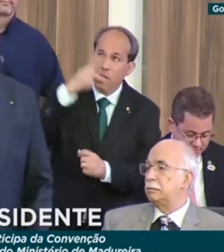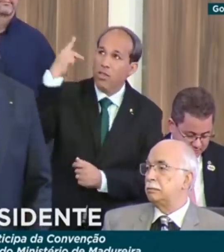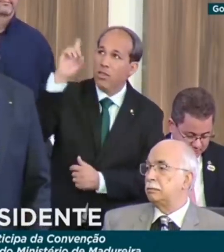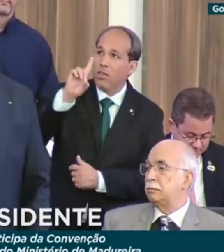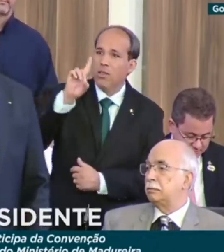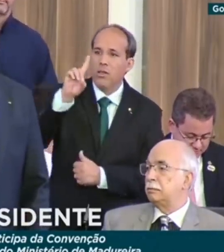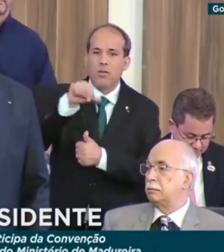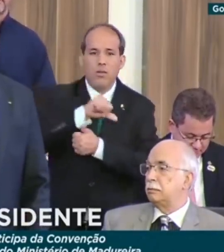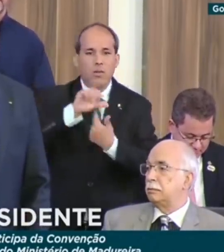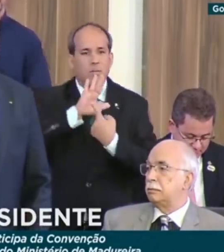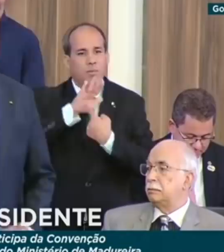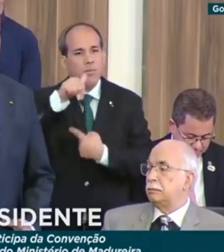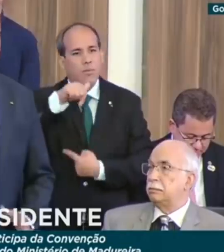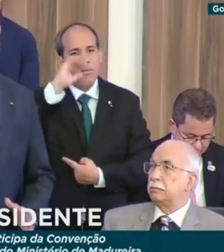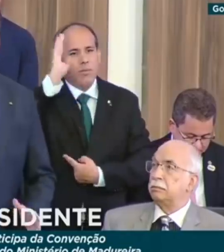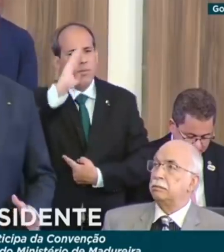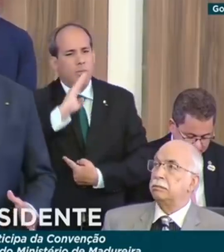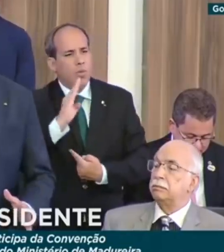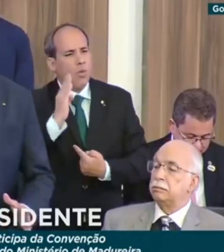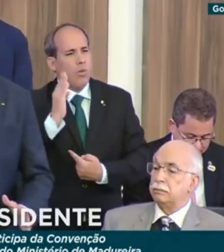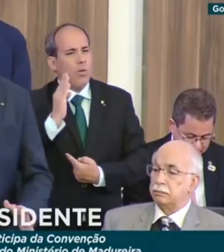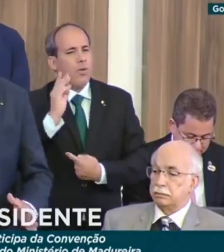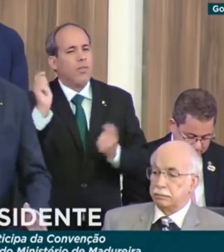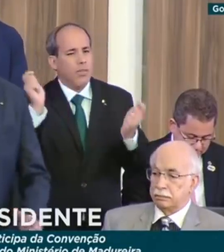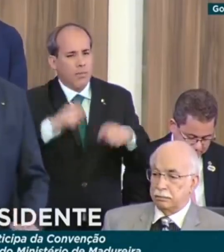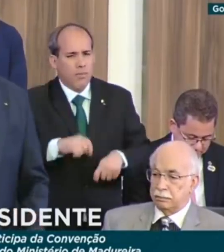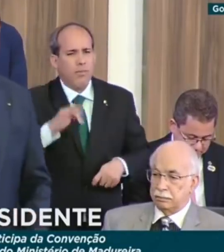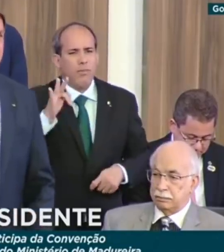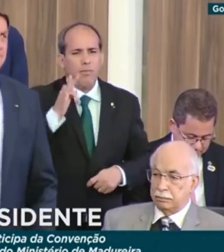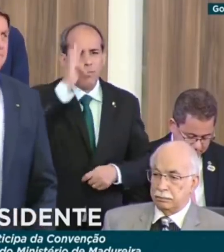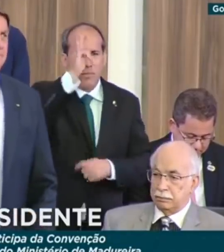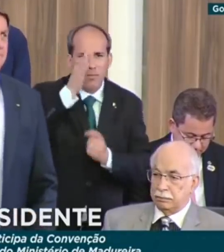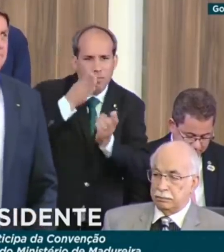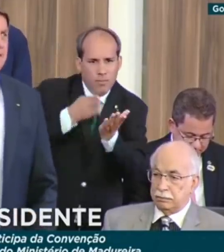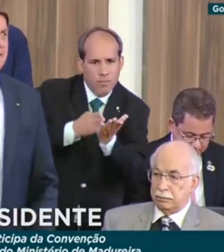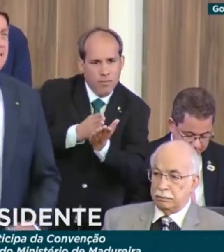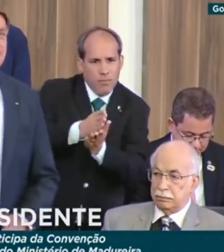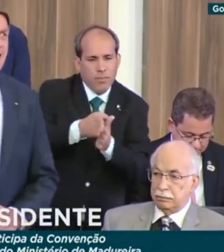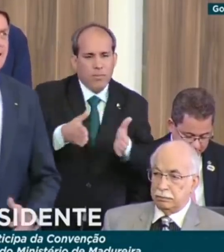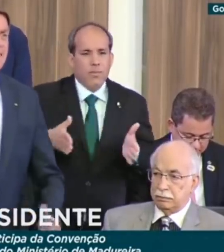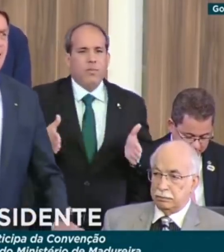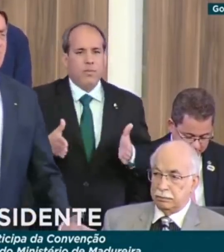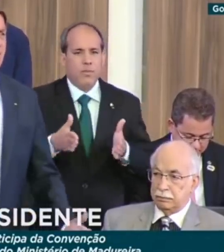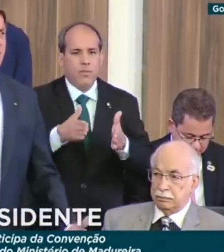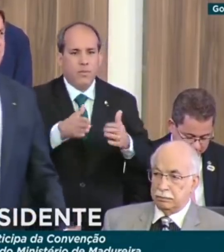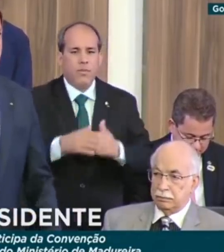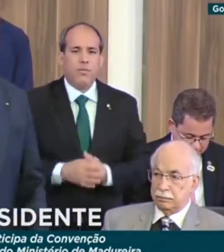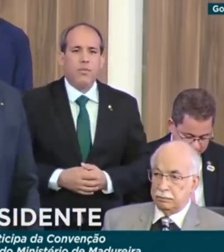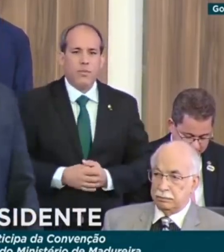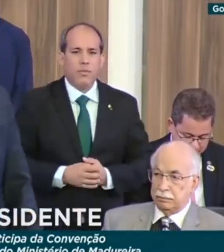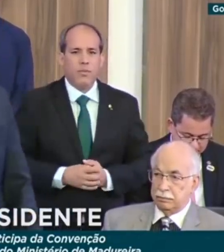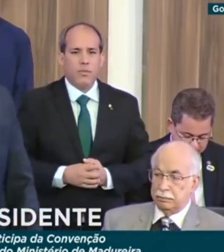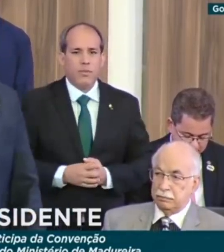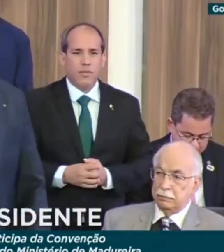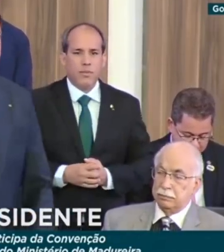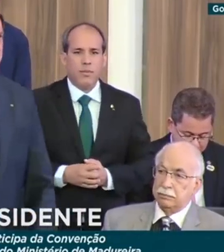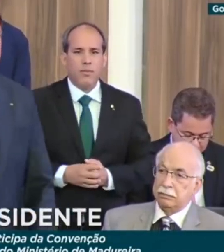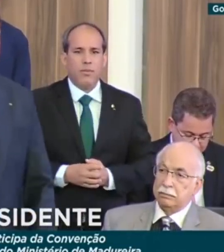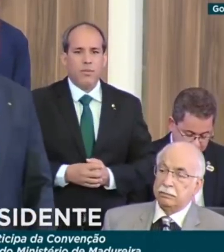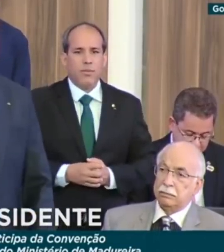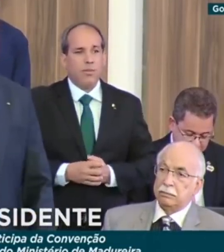Brasil para onde nós poderemos ir. Ninguém tem o que nós temos.